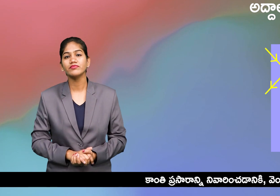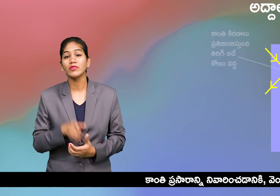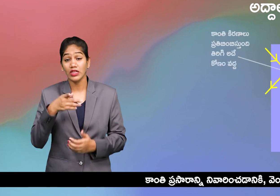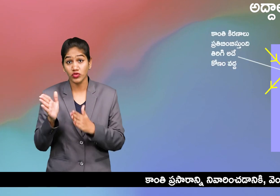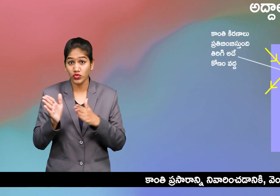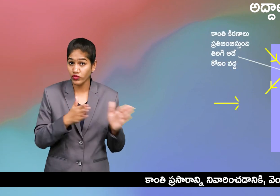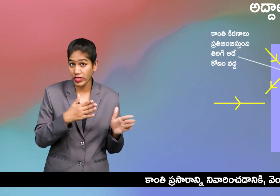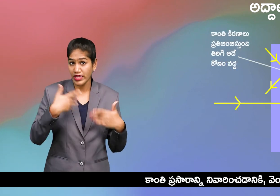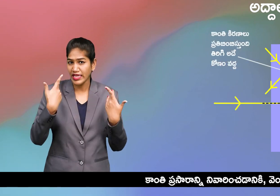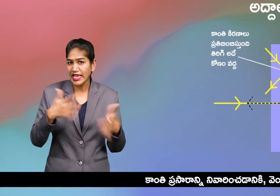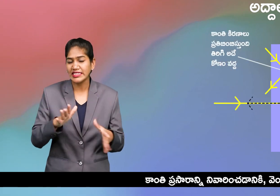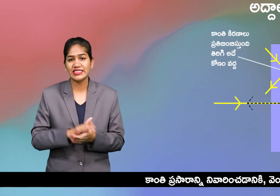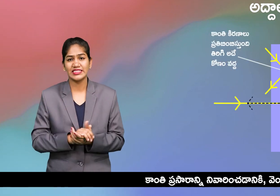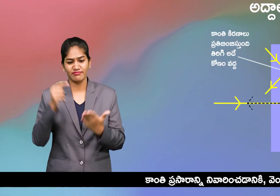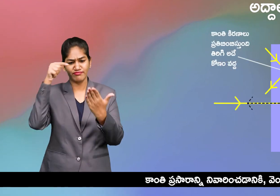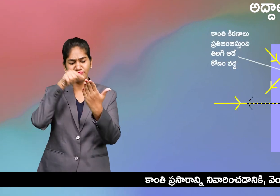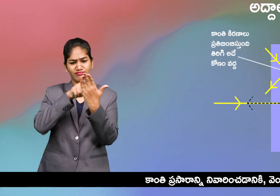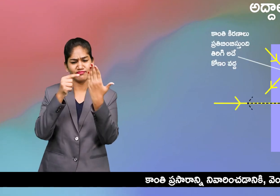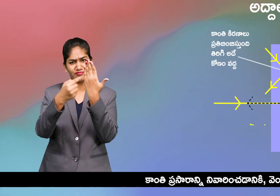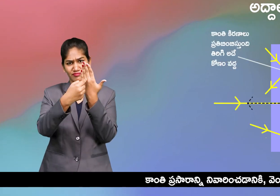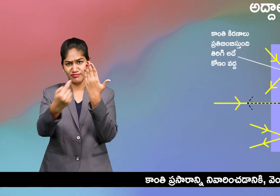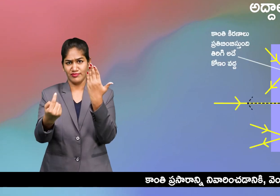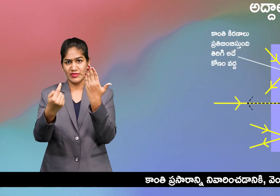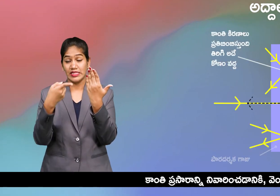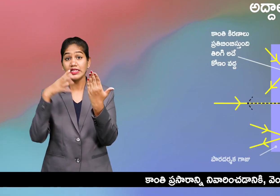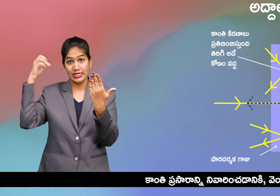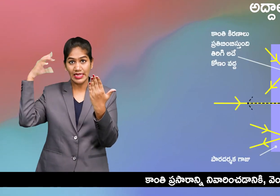కాంతి ప్రసారాన్ని నివారించడానికి వెండి